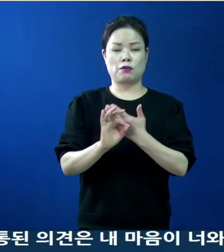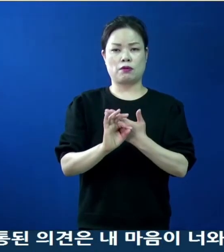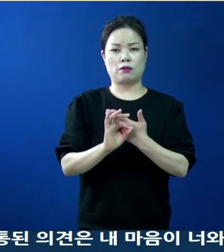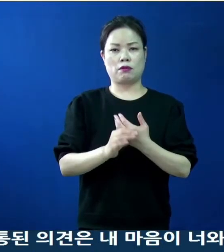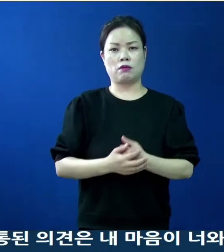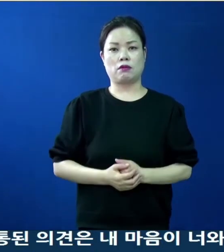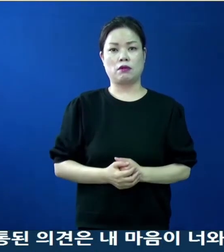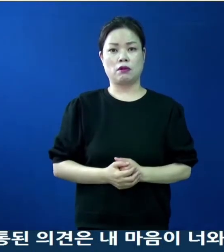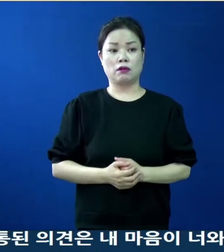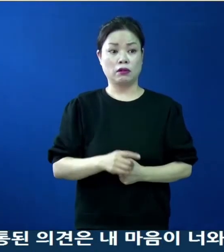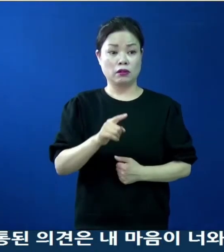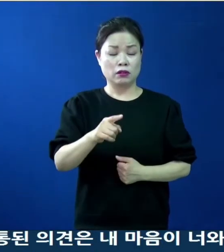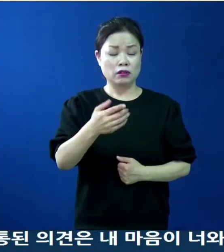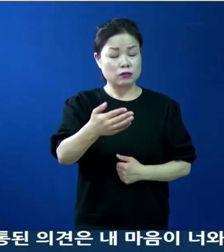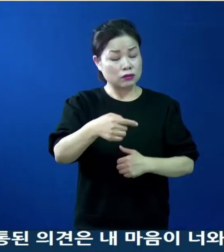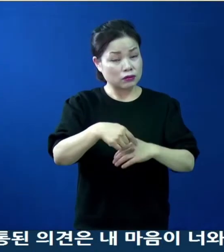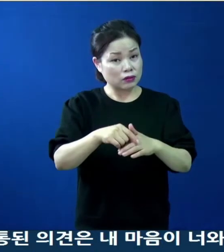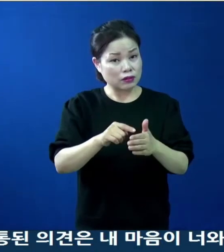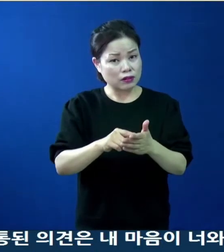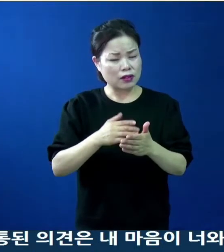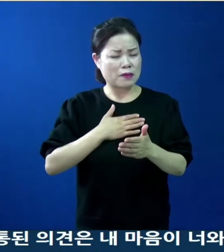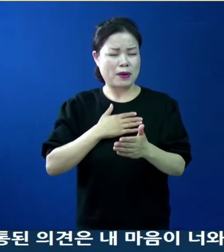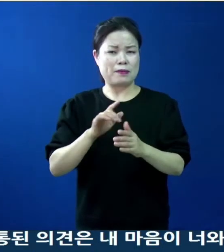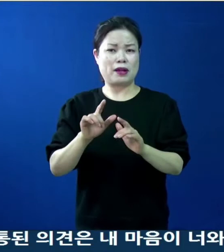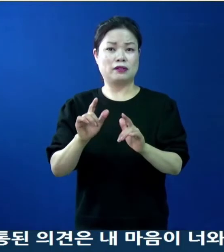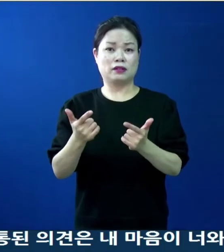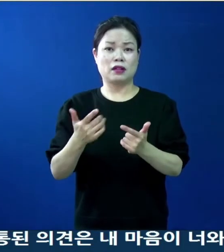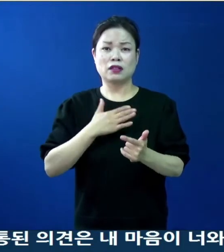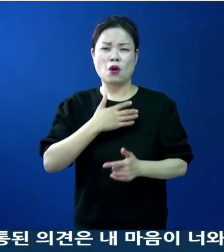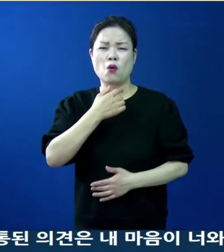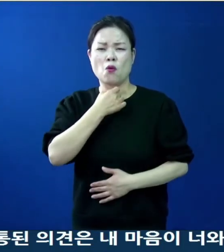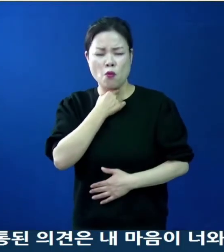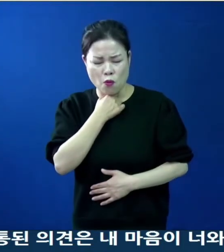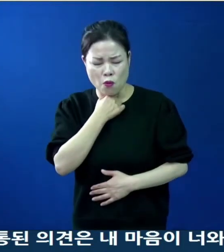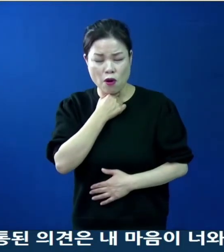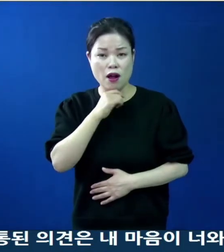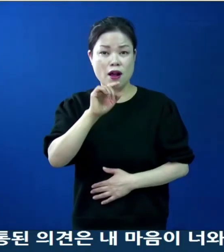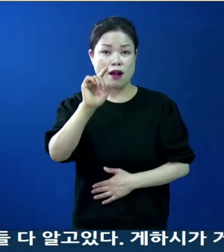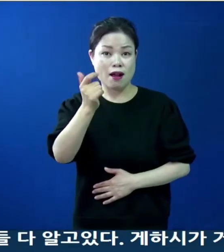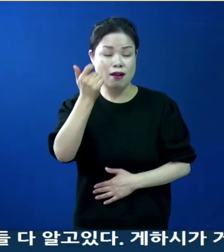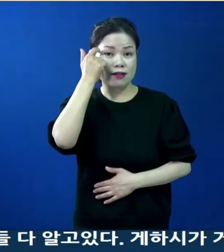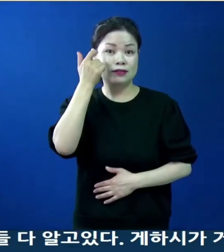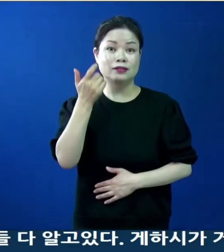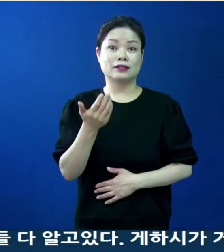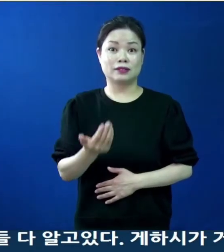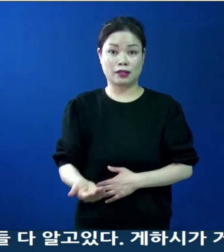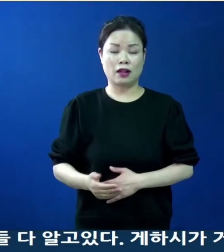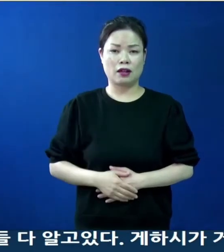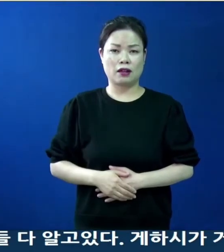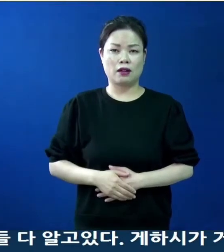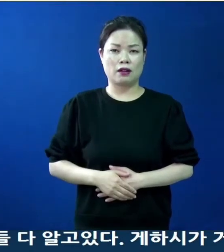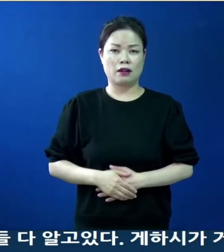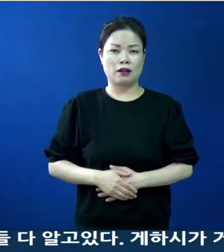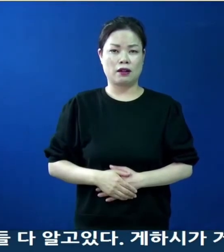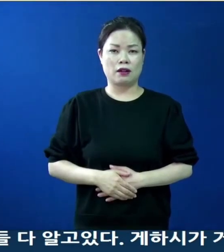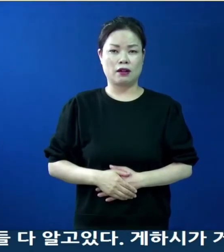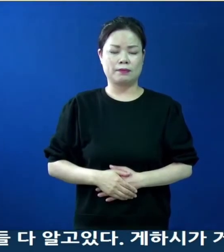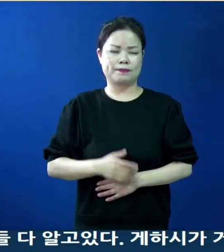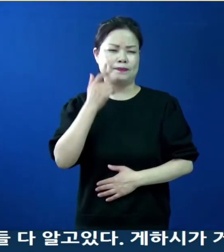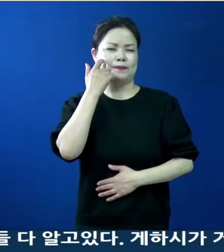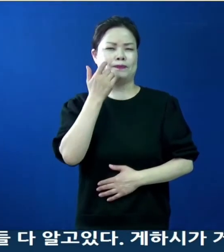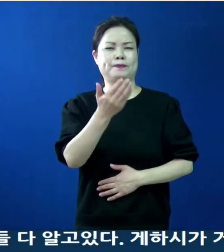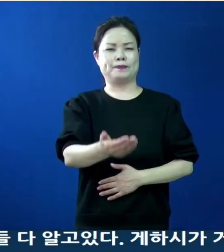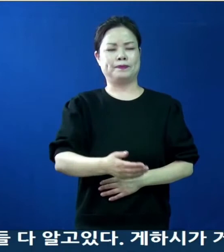듭니다. 그거 내 마음 아니었다는 겁니다. 내가 원한 것 아니지 않았느냐, 이렇게 묻는